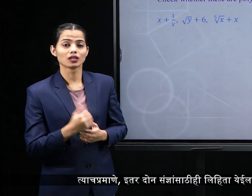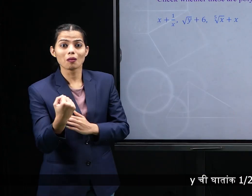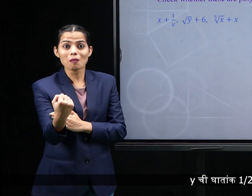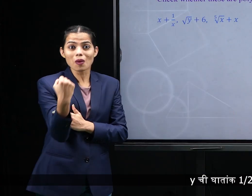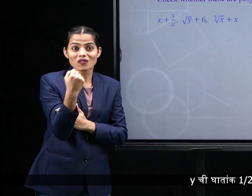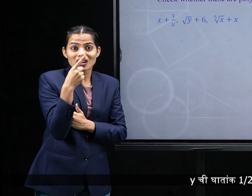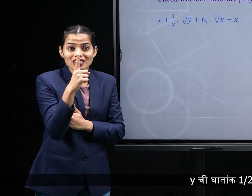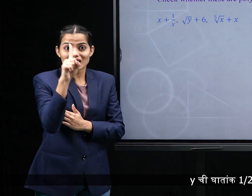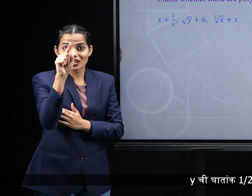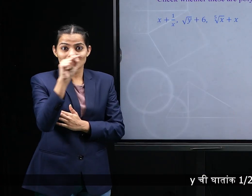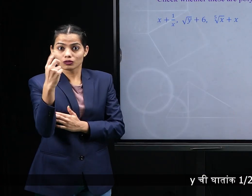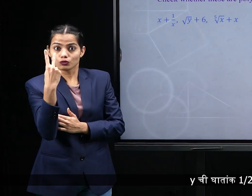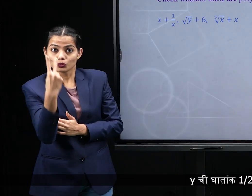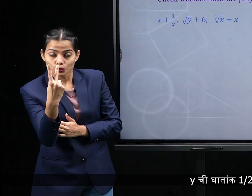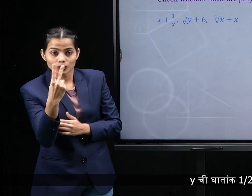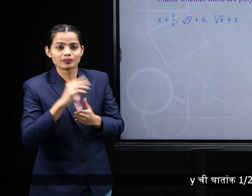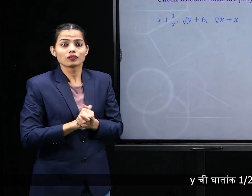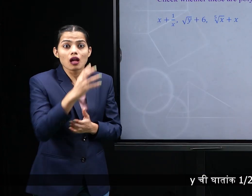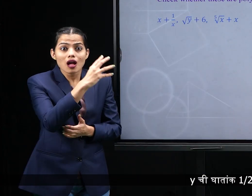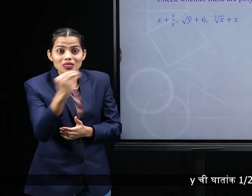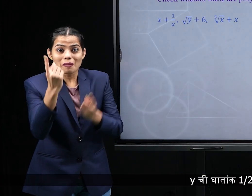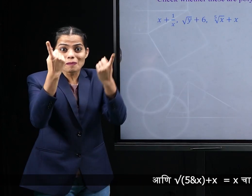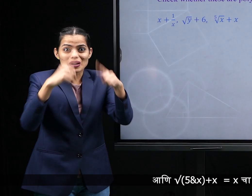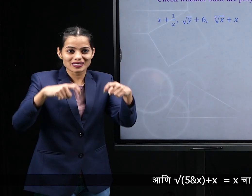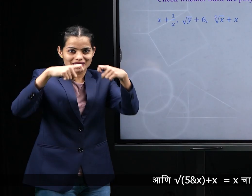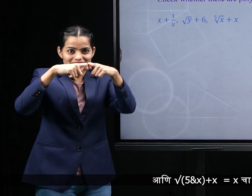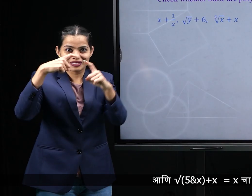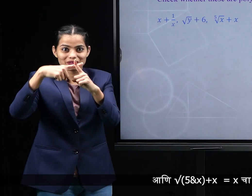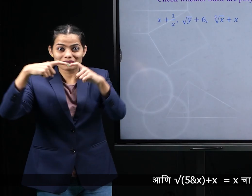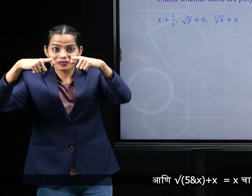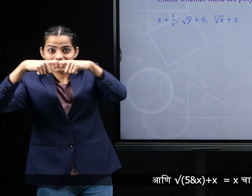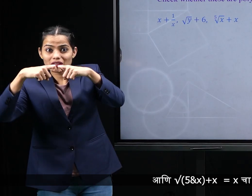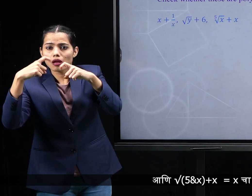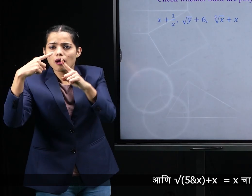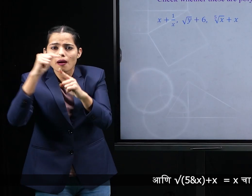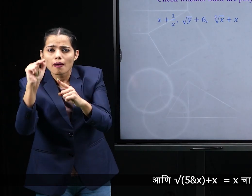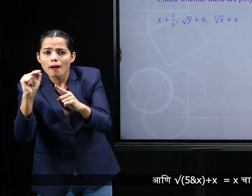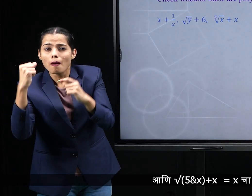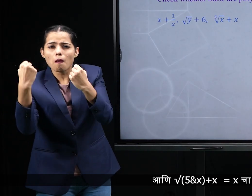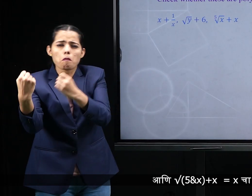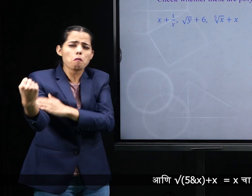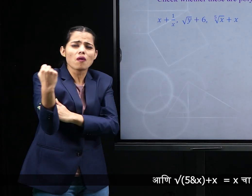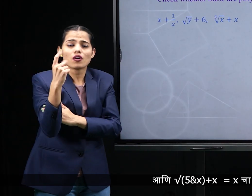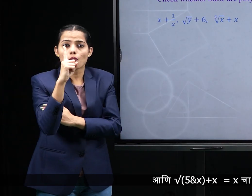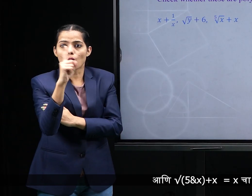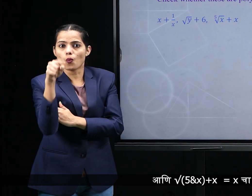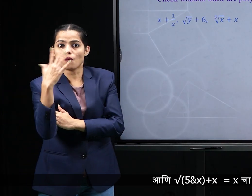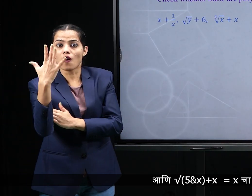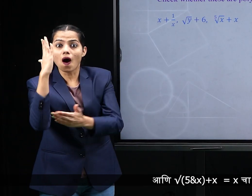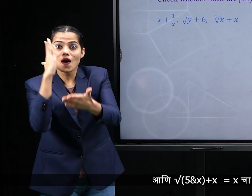y ची घातांक 1 by 2 आहे आणि 5 रूट x प्लस x is equals to x चा घातांक 1/5 प्लस